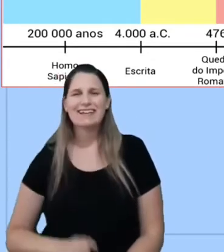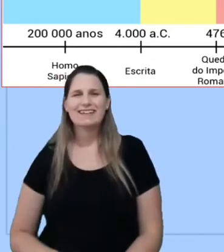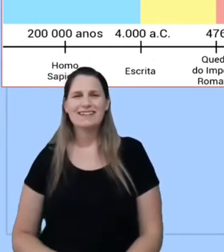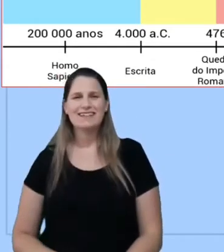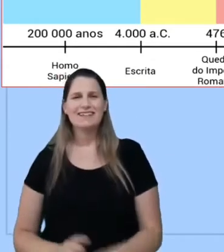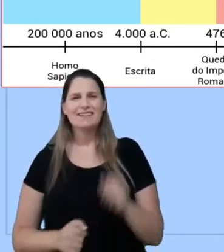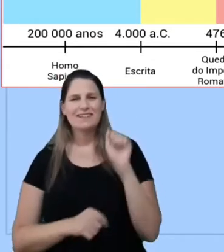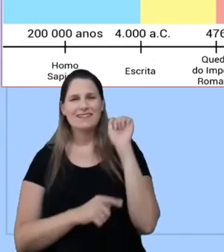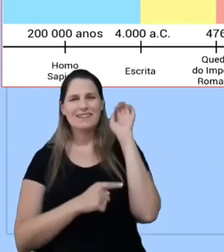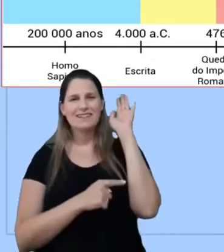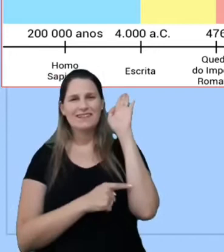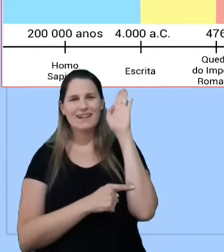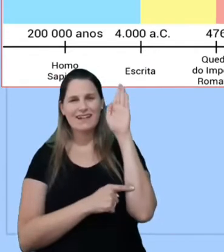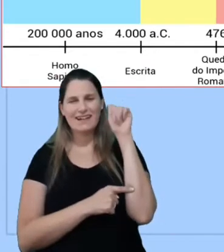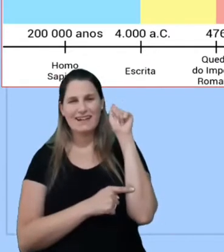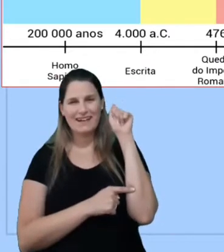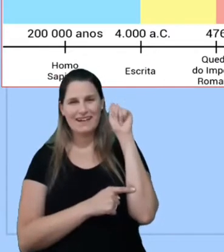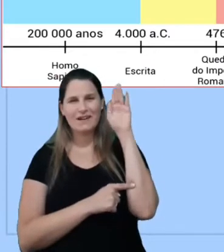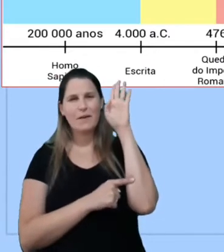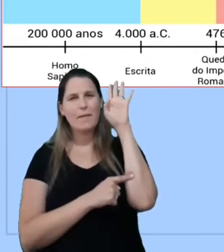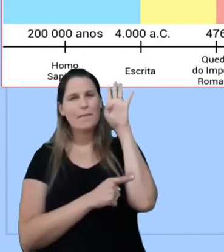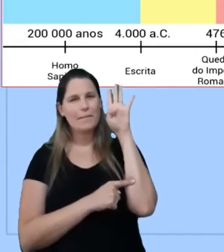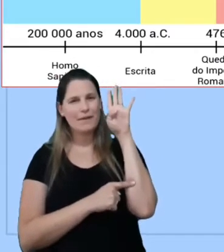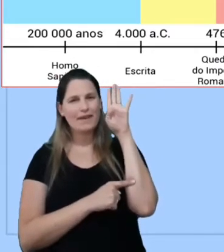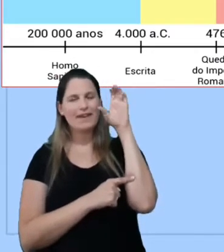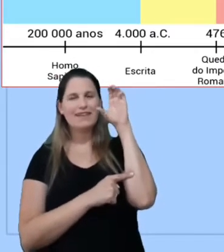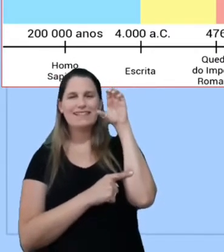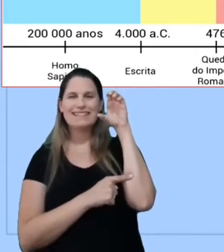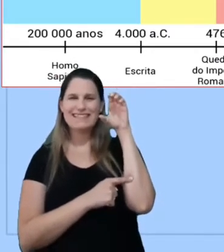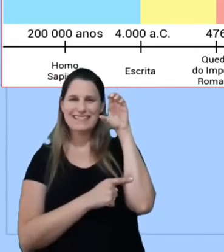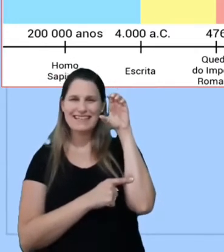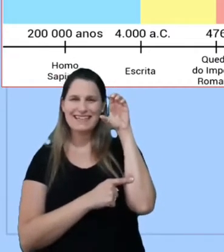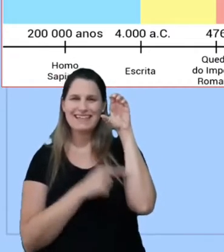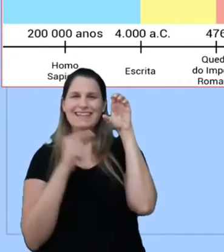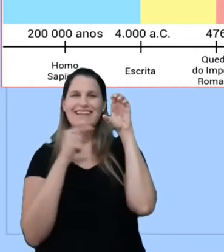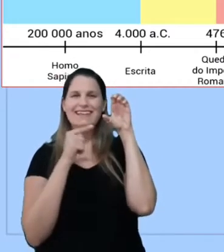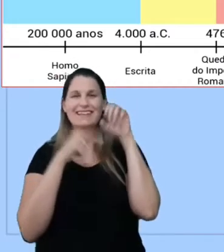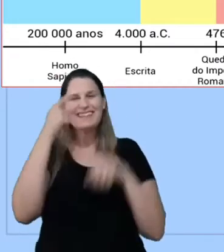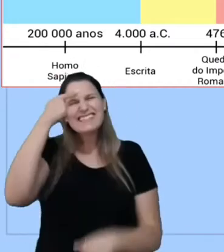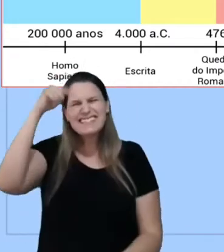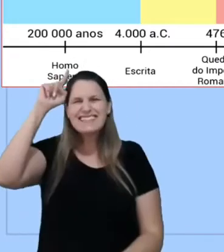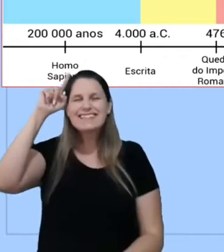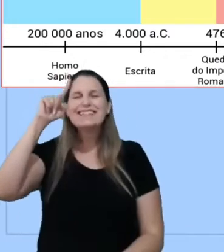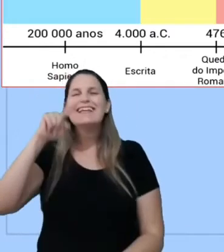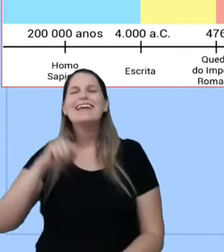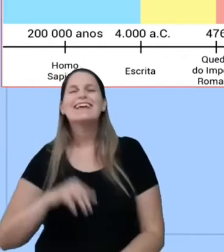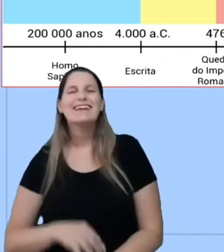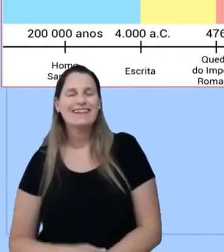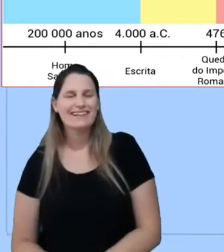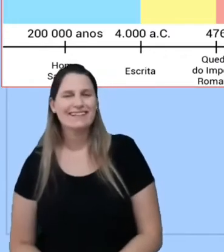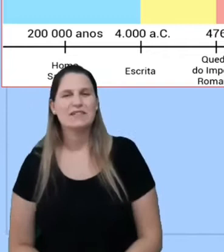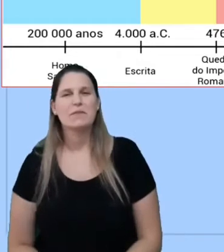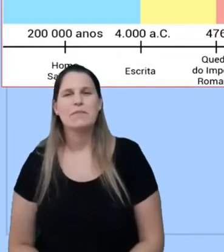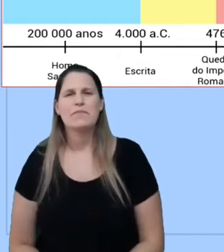teve uma outra ideia. Ele criou uma espécie de alfabeto com as